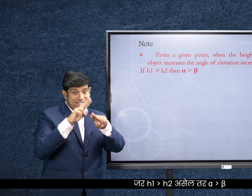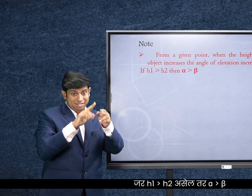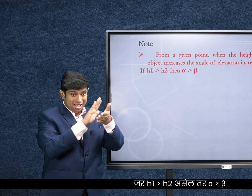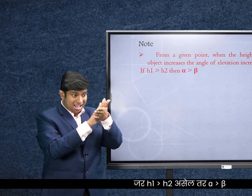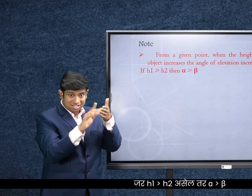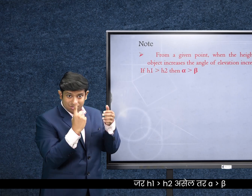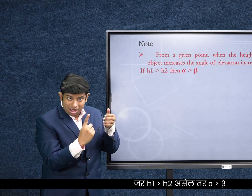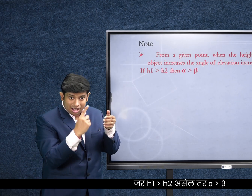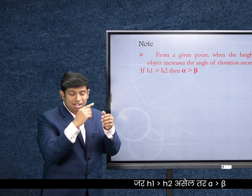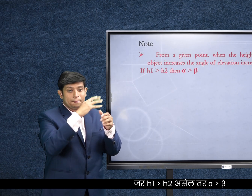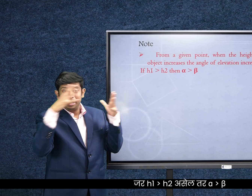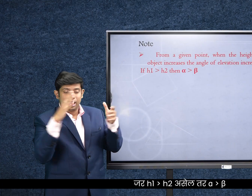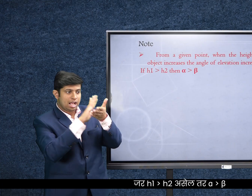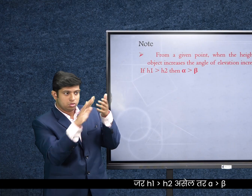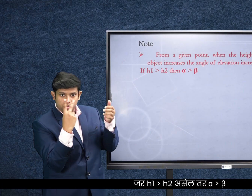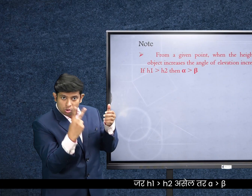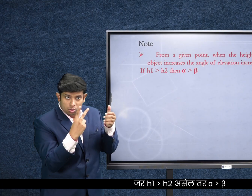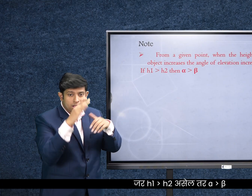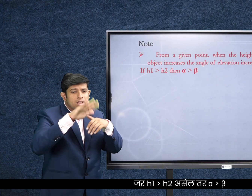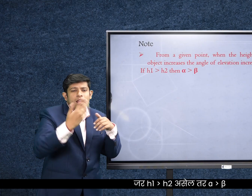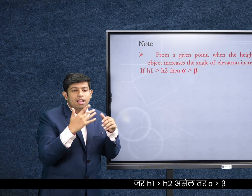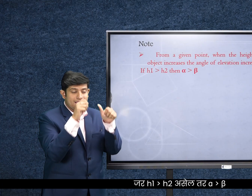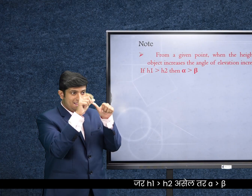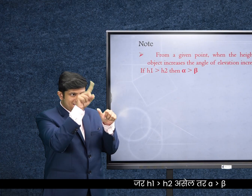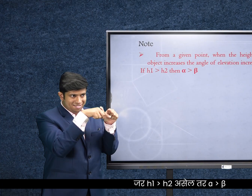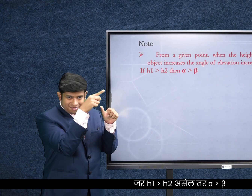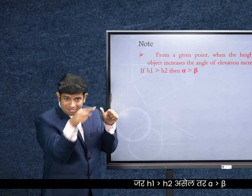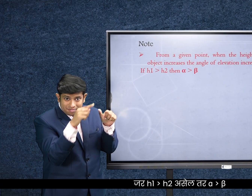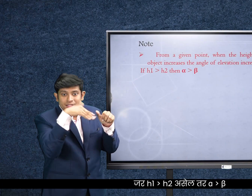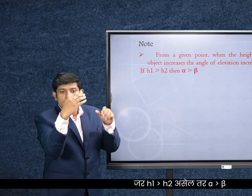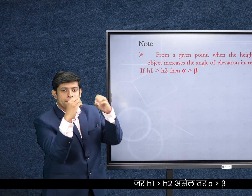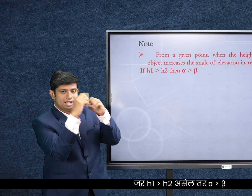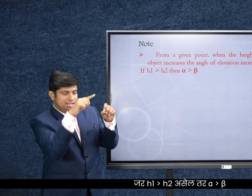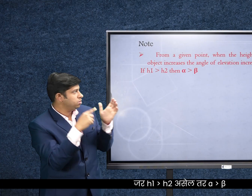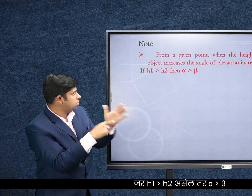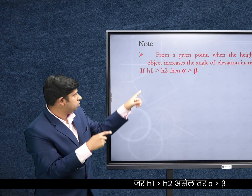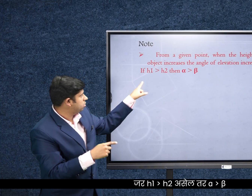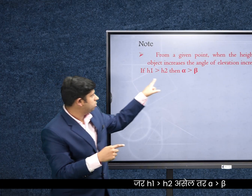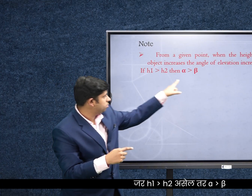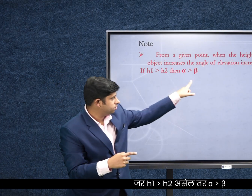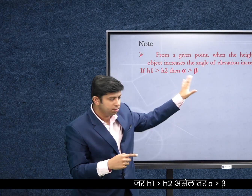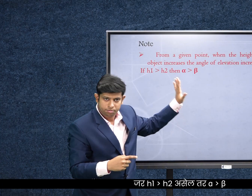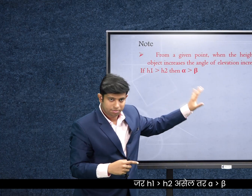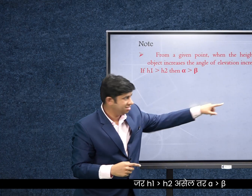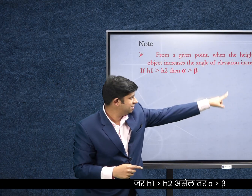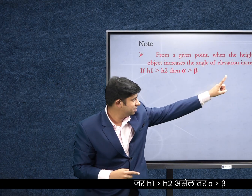जर H1 मोठा असेल H2 पेक्षा असेल अल्फा मोठा असतो बीटापेक्षा.